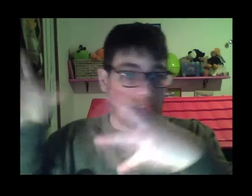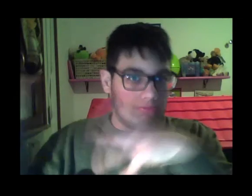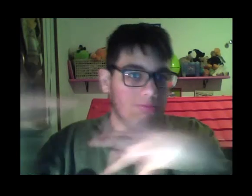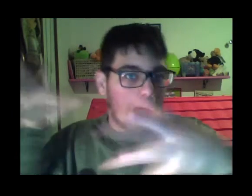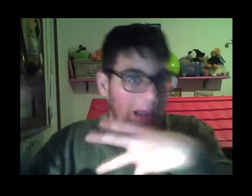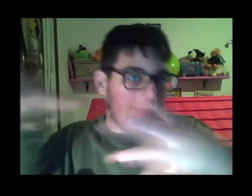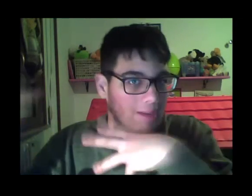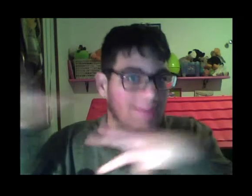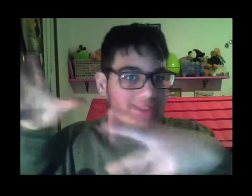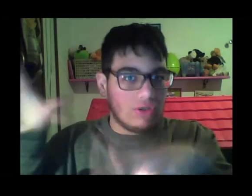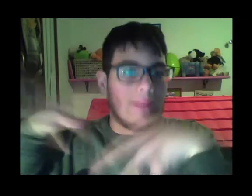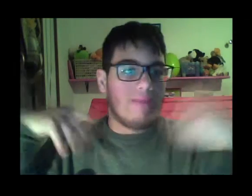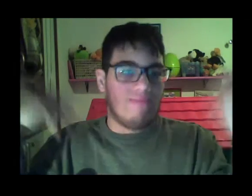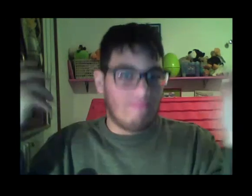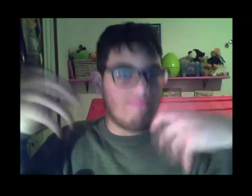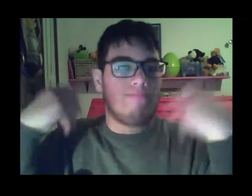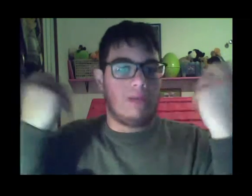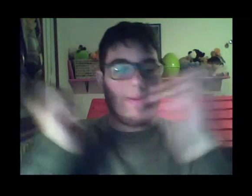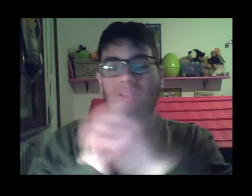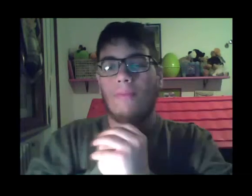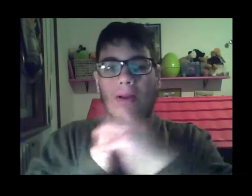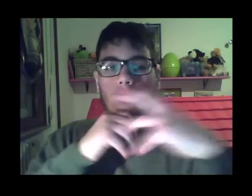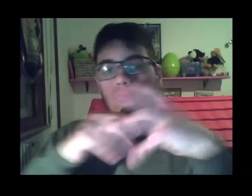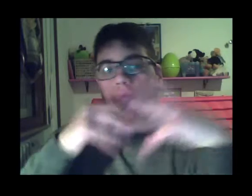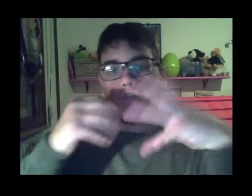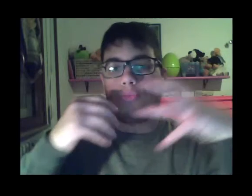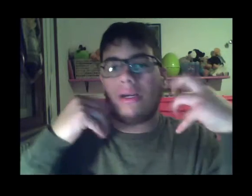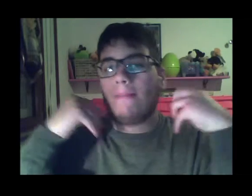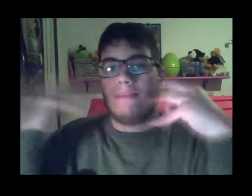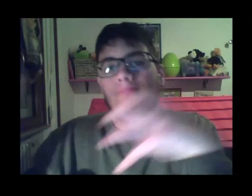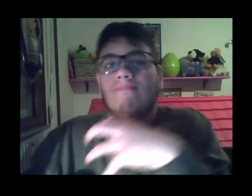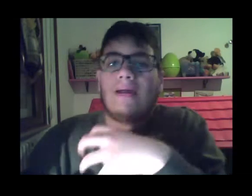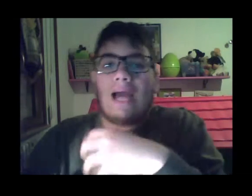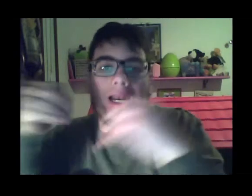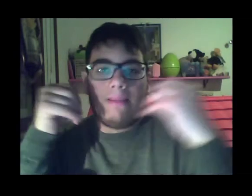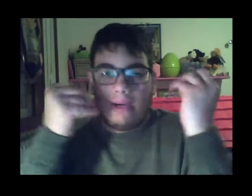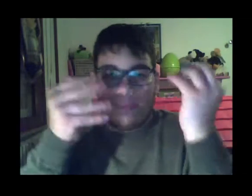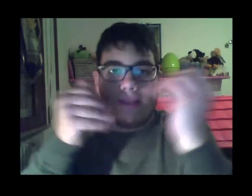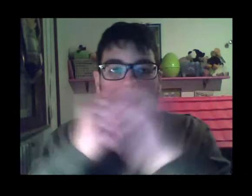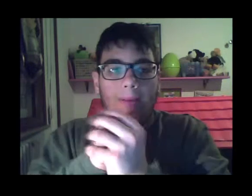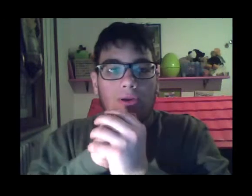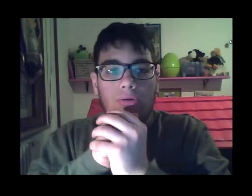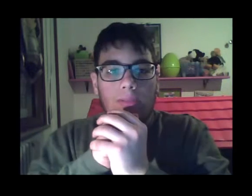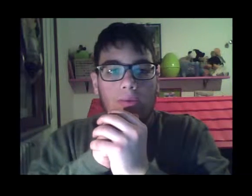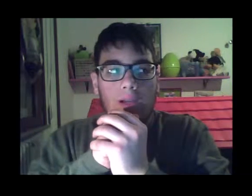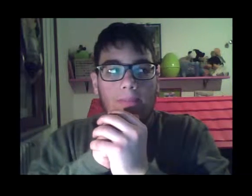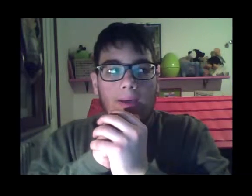alla programmazione per... Vi prendo un po' mano, faccio programmi banali per prendere la mano di programmare.